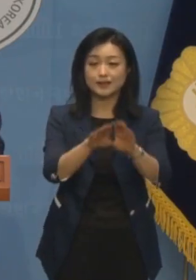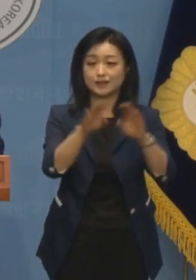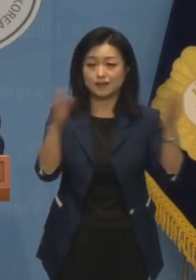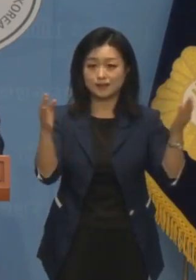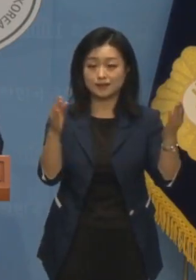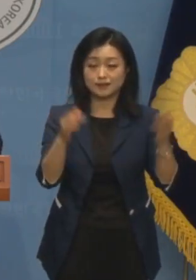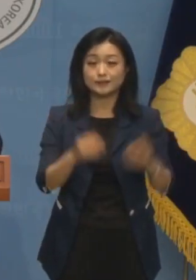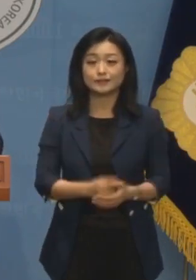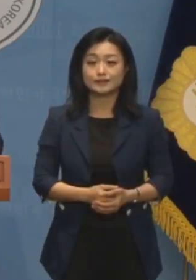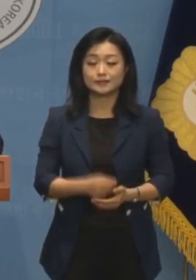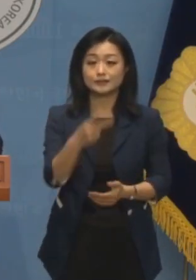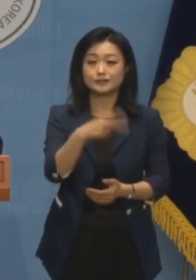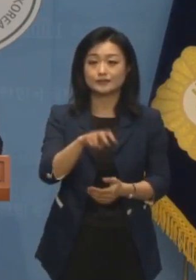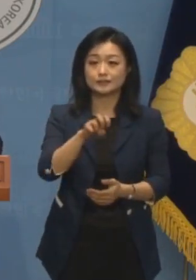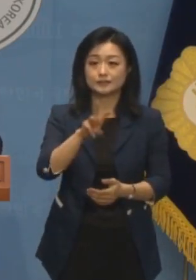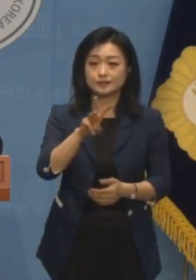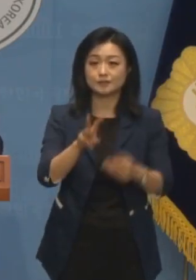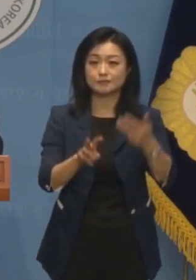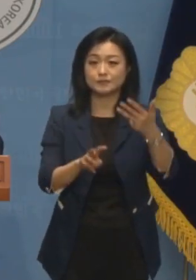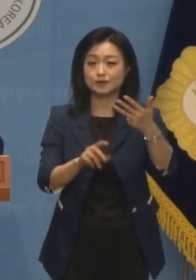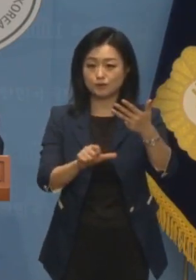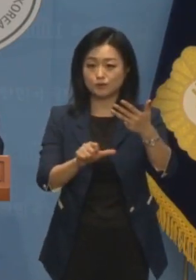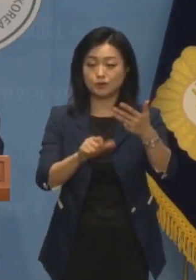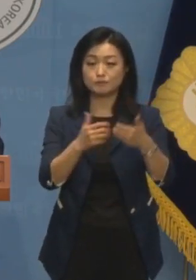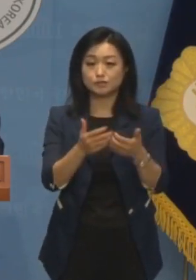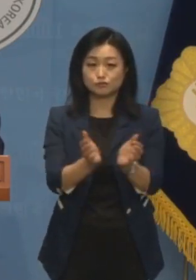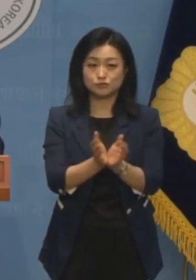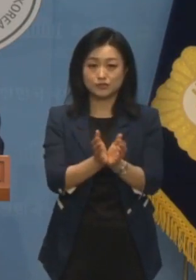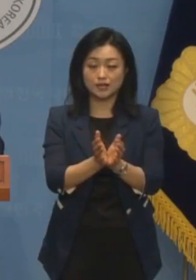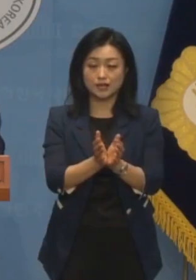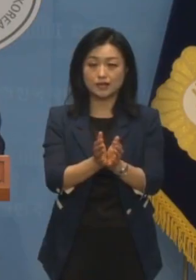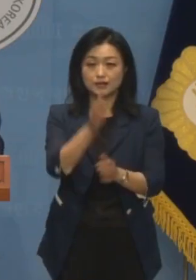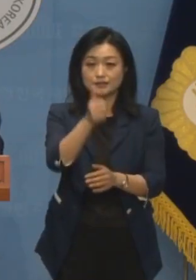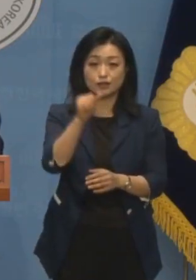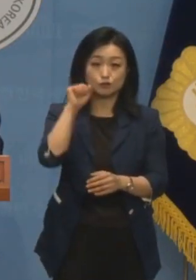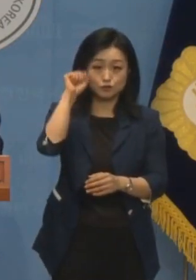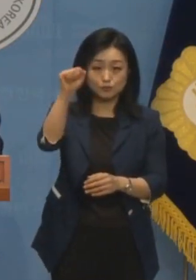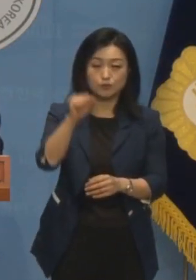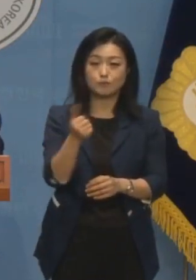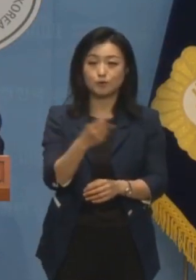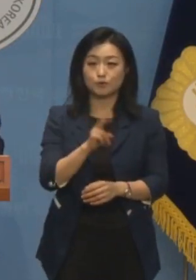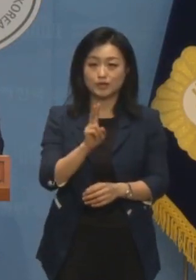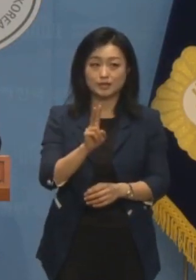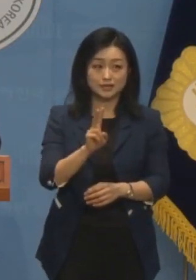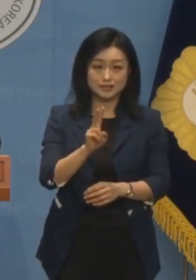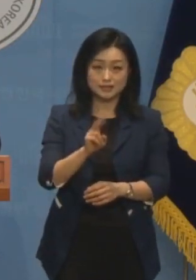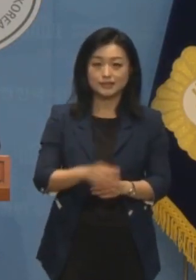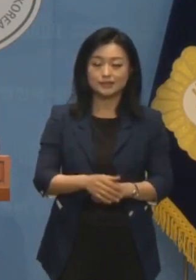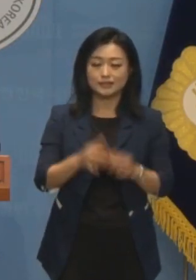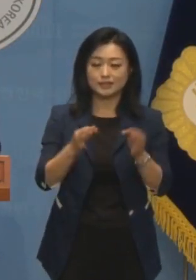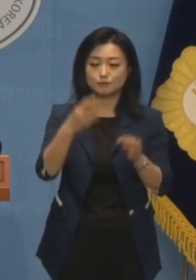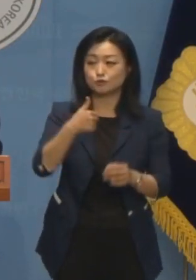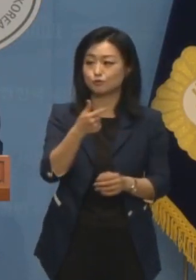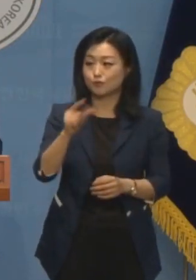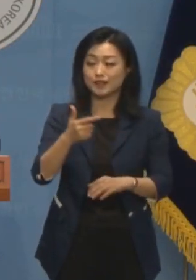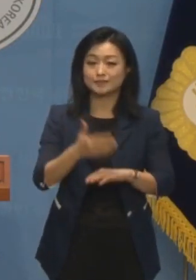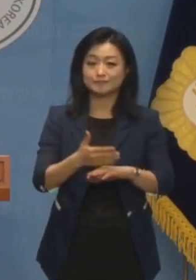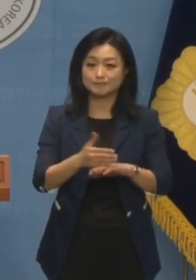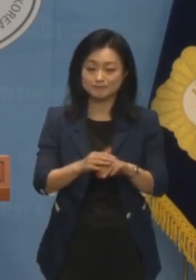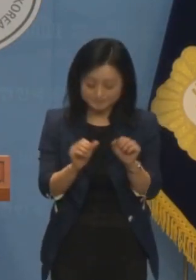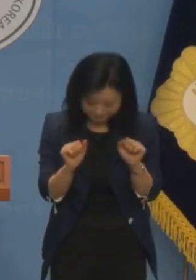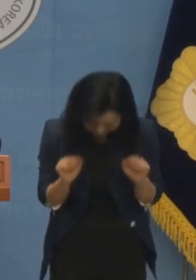열겠습니다. 2024년 8월 5일 더불어민주당 대표 후보 기호 2번 김두관입니다. 감사합니다.